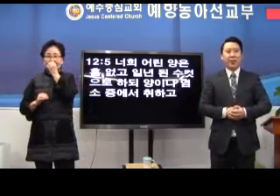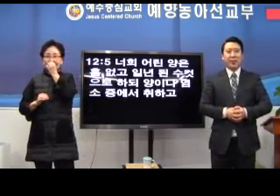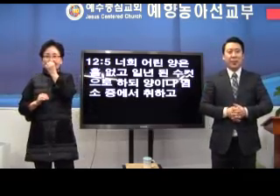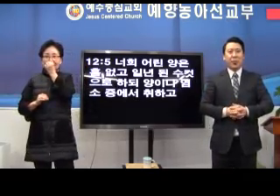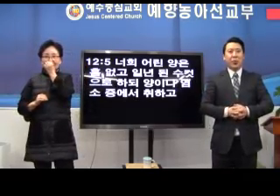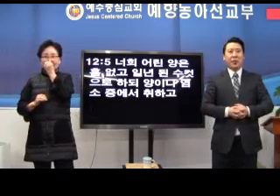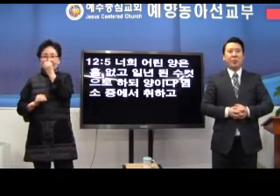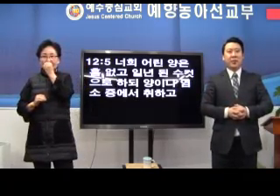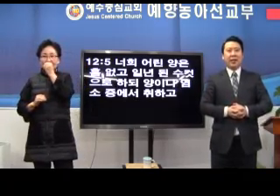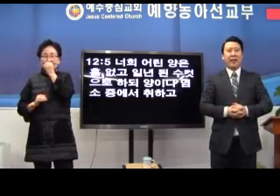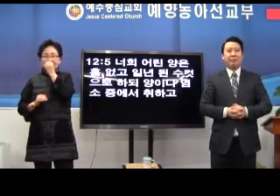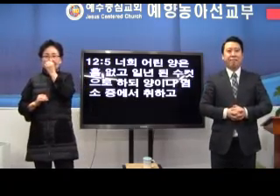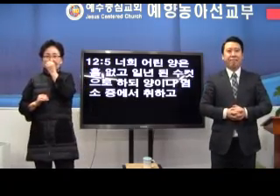말씀 한번 보겠습니다.